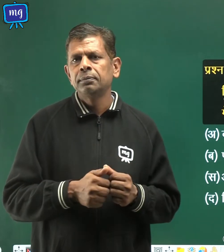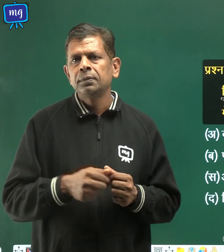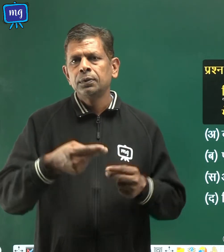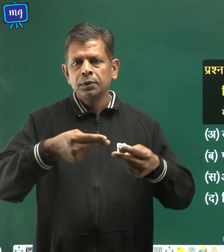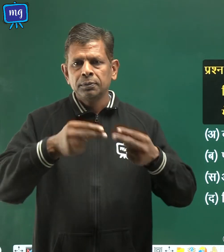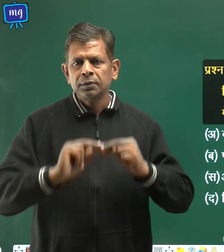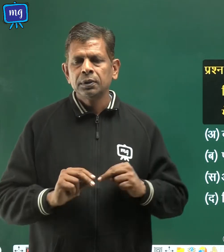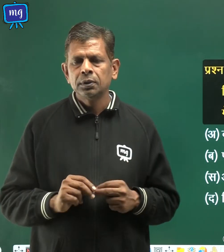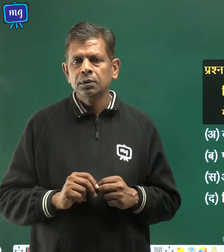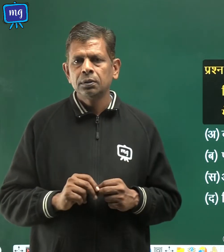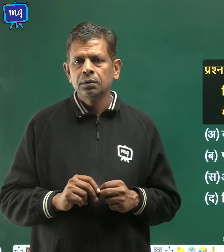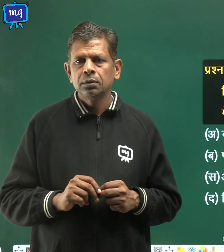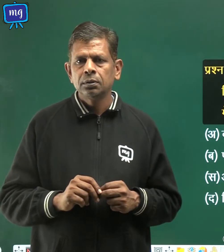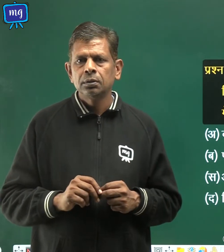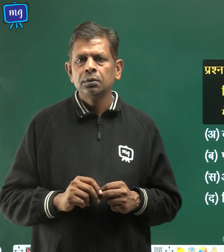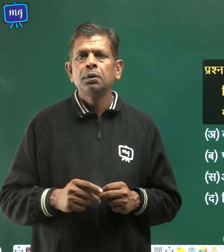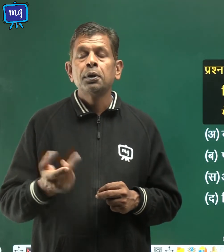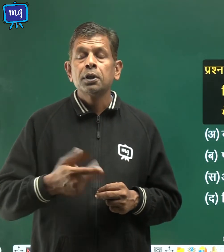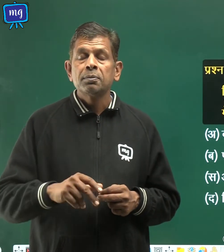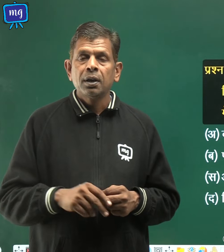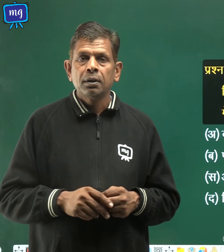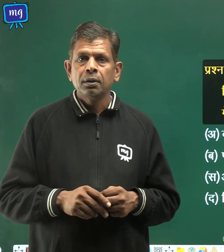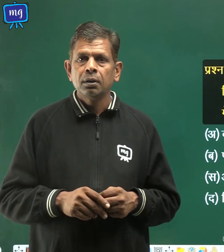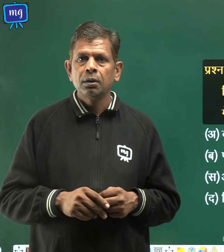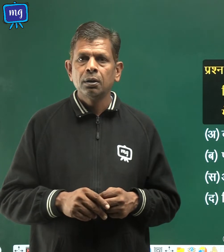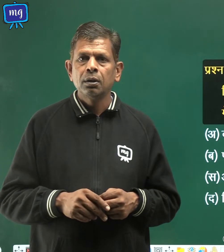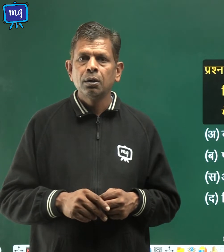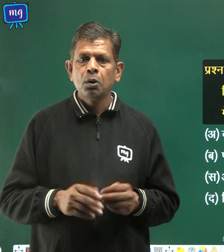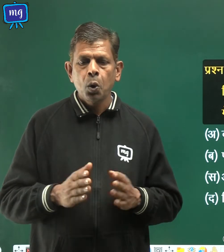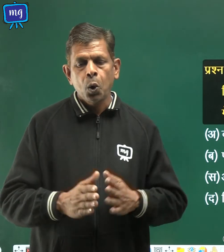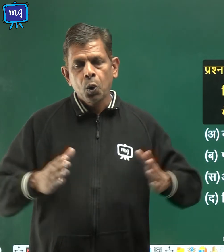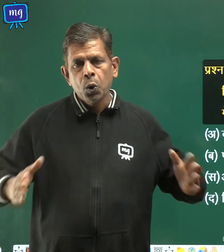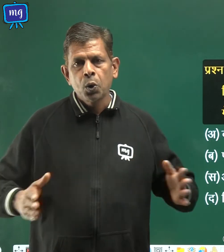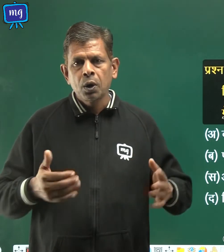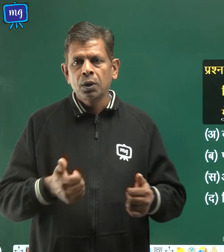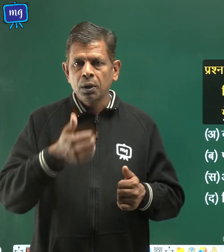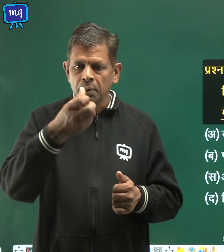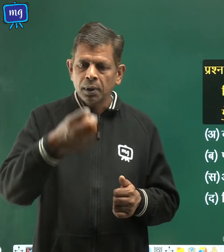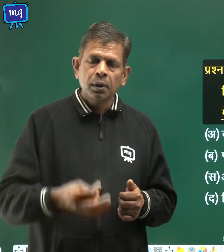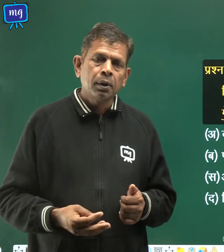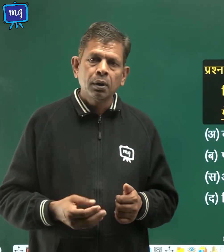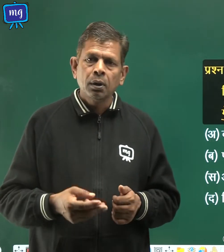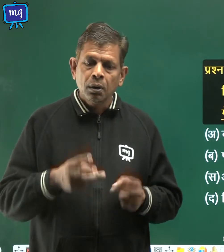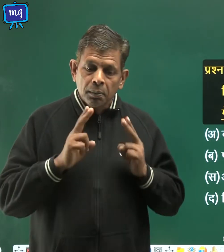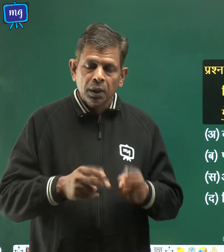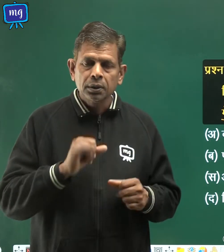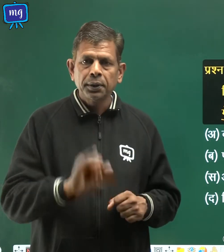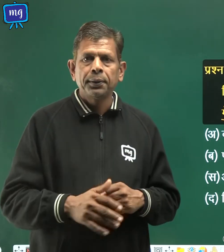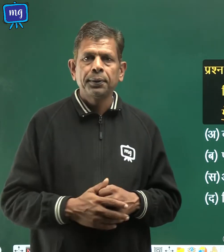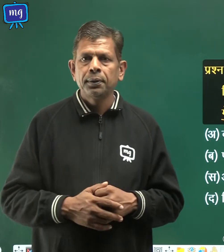निम्न में से किस में प्रचुर मात्रा में पाया जाता